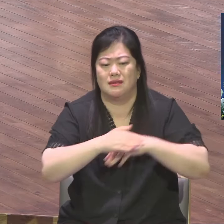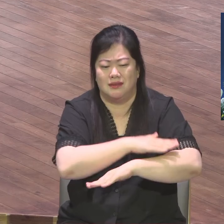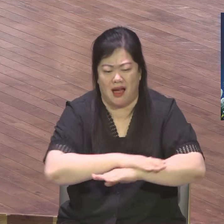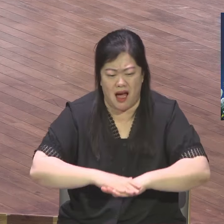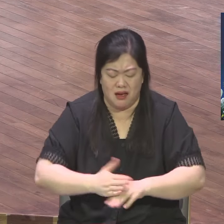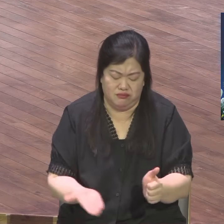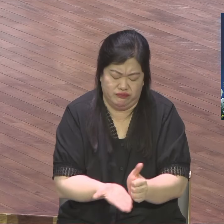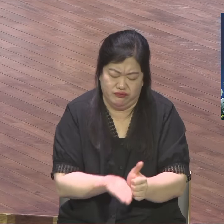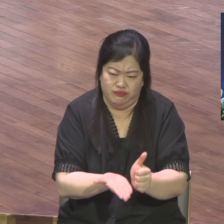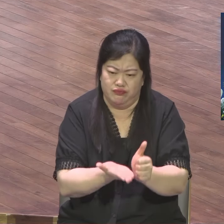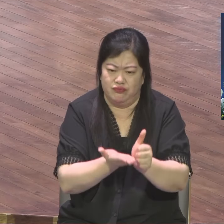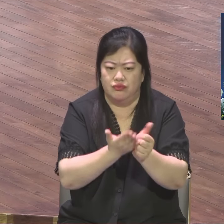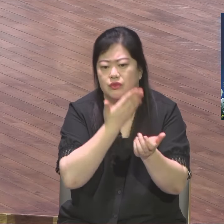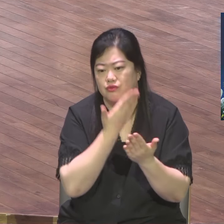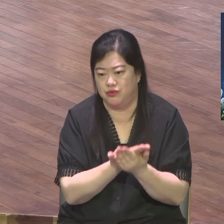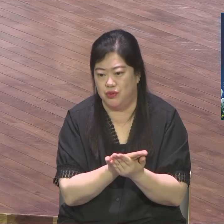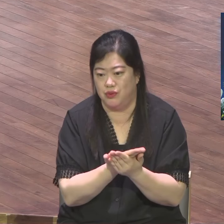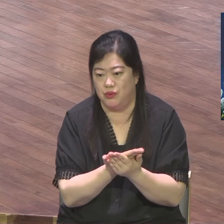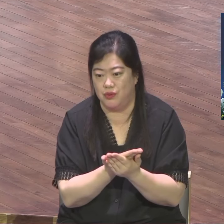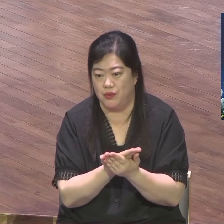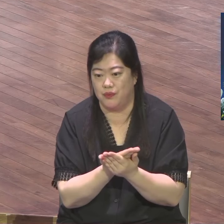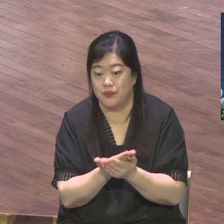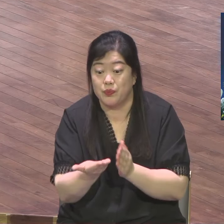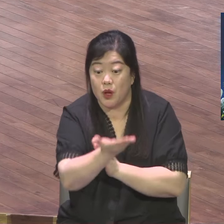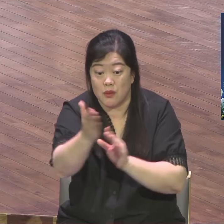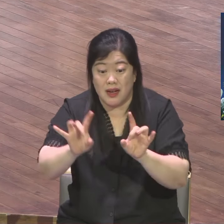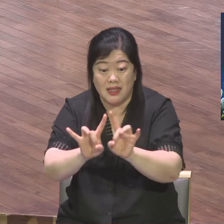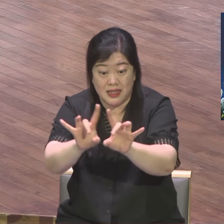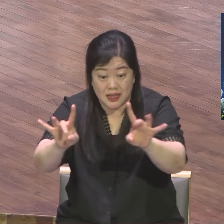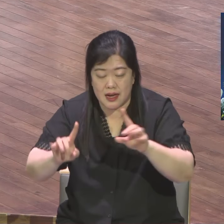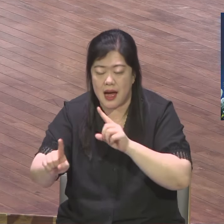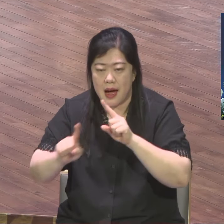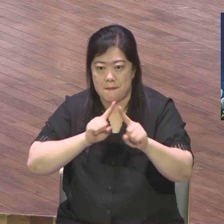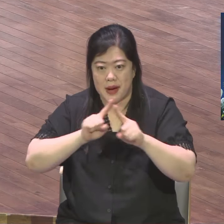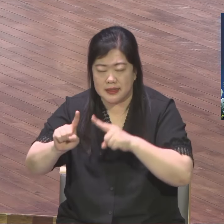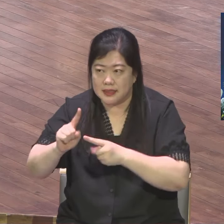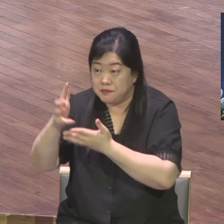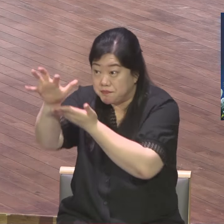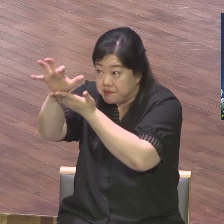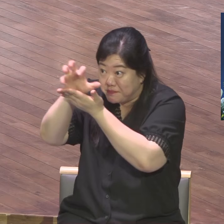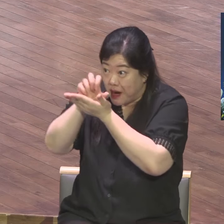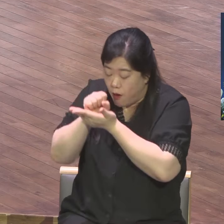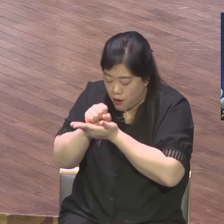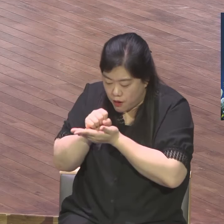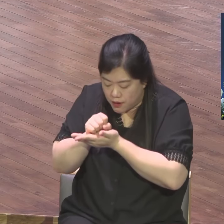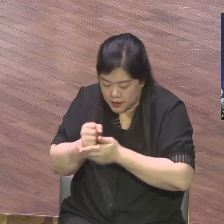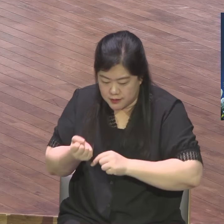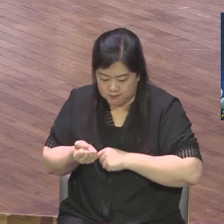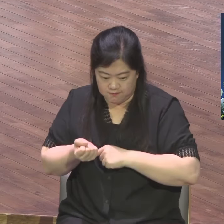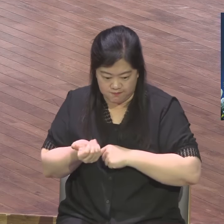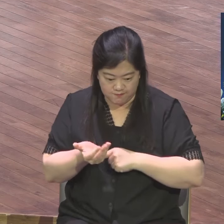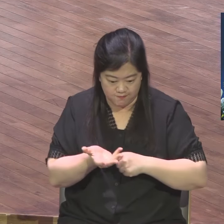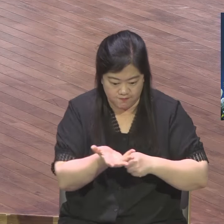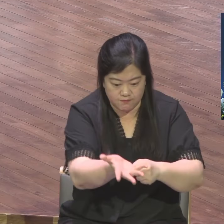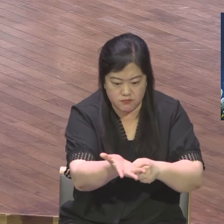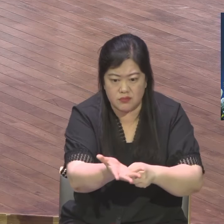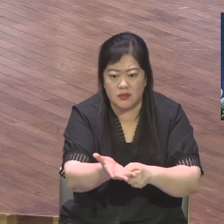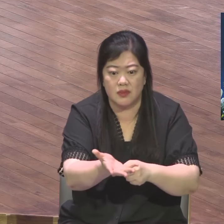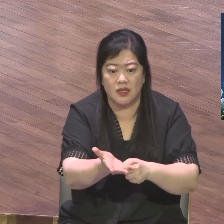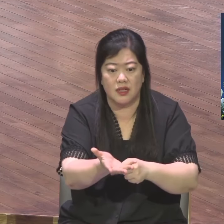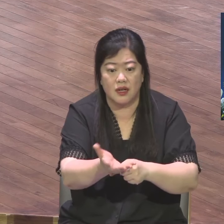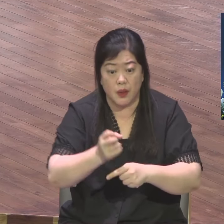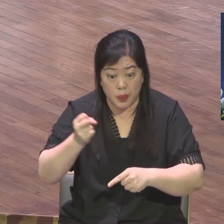구성은 모두가 말씀의 망대를 세우는 삶을 살고 하나님 말씀이 플랫폼이 되는 언약적 삶을 살면서 각